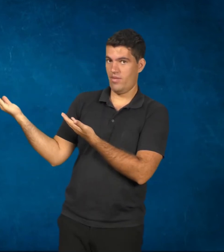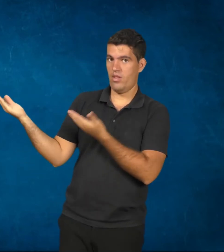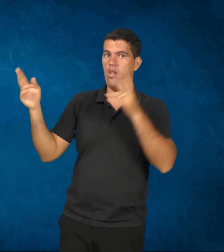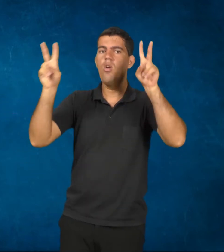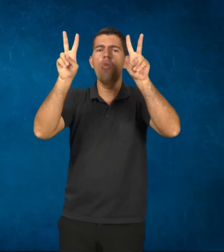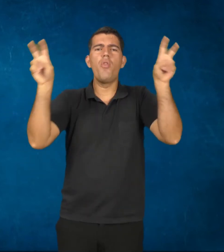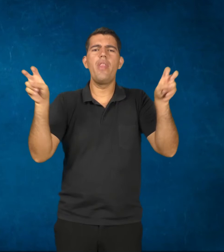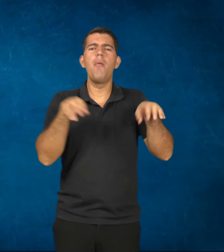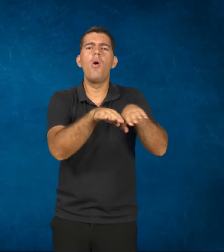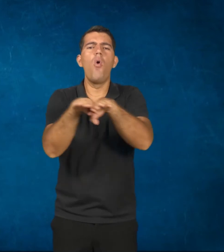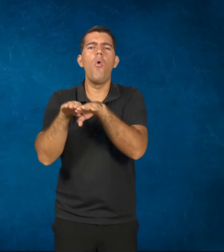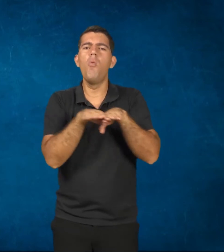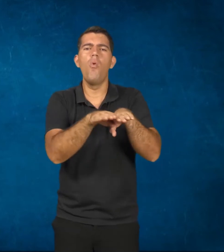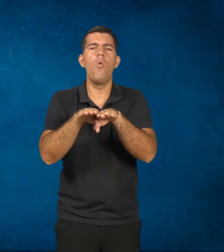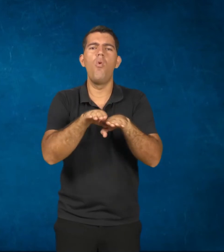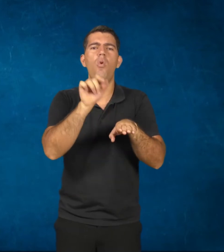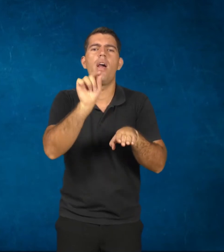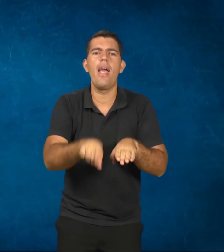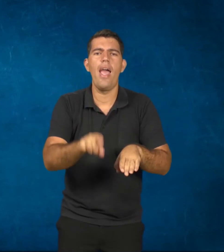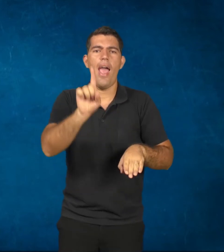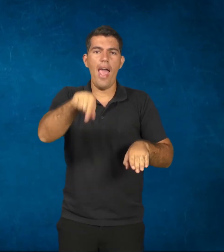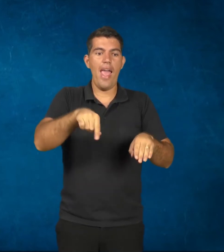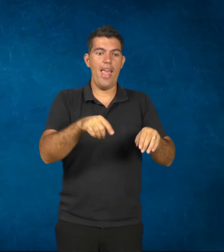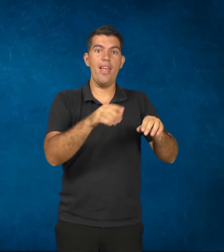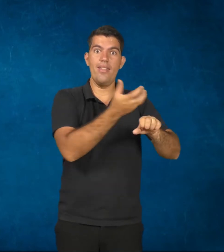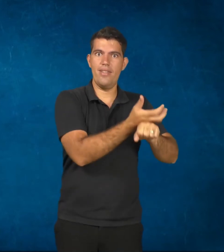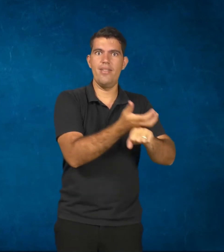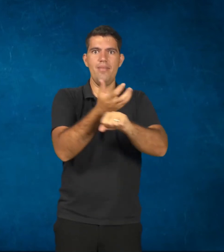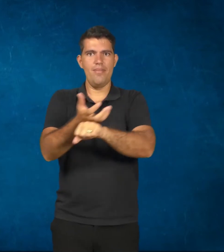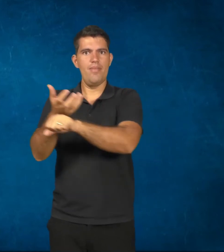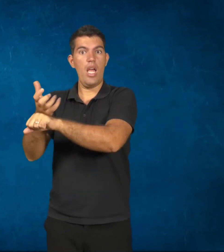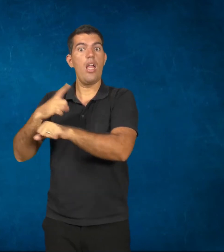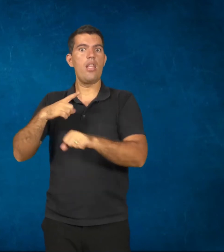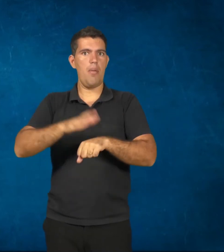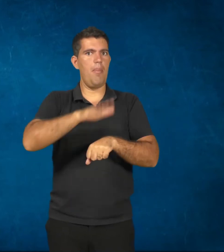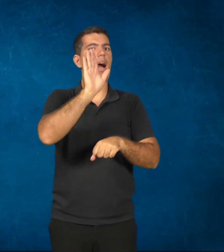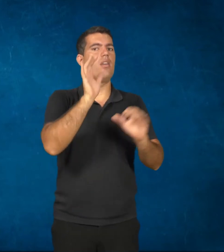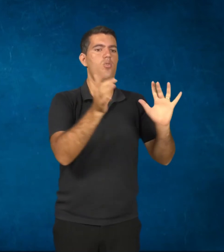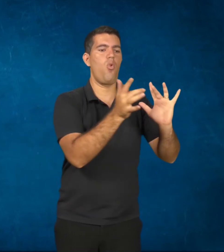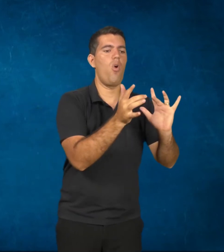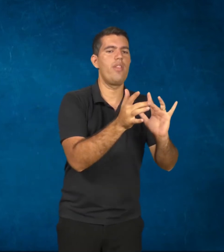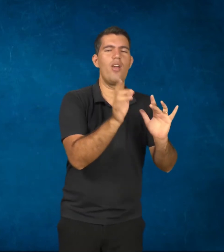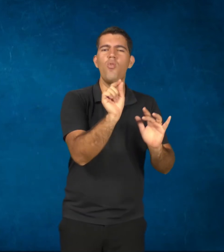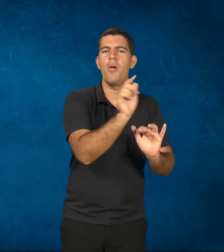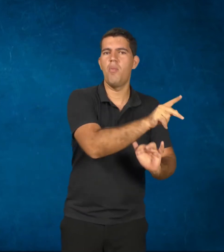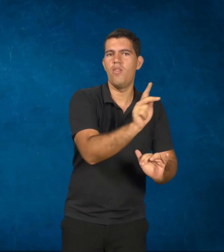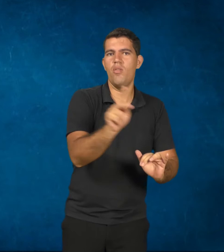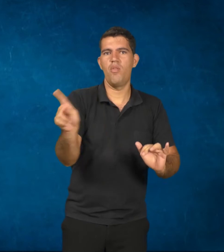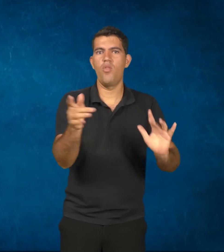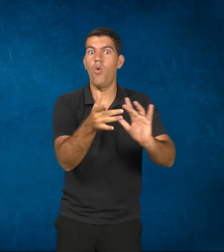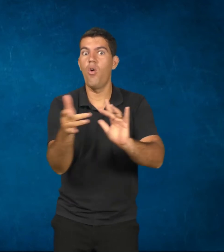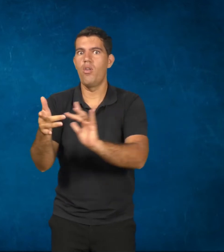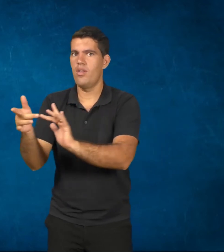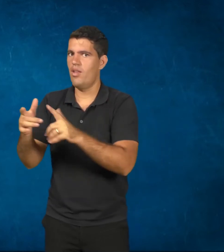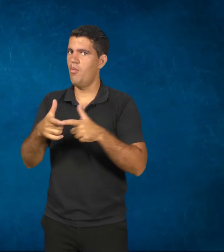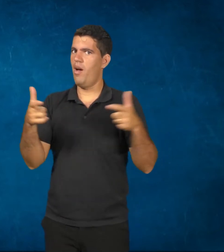temática comum é dialogada entre as disciplinas, tem um contato maior entre os professores, mas não de uma forma